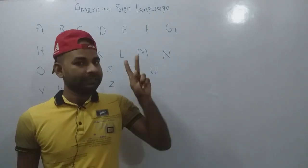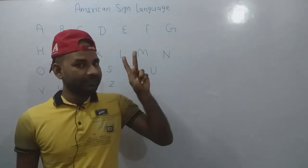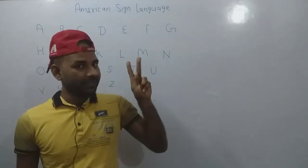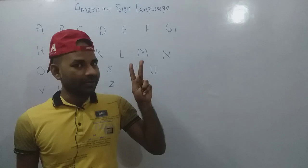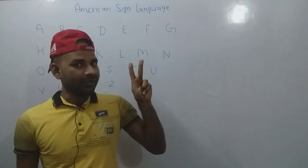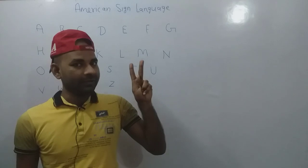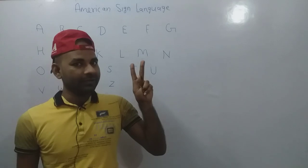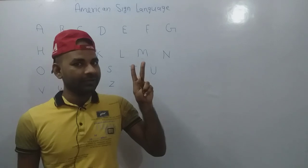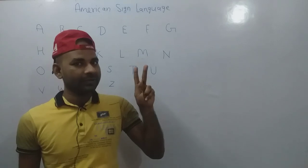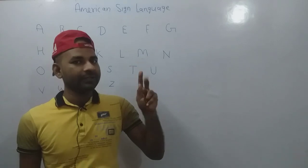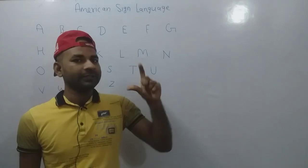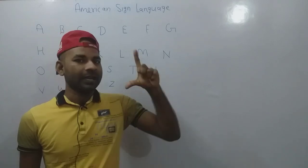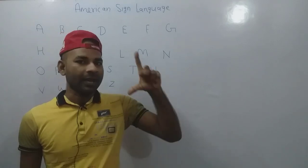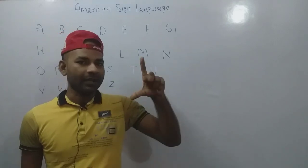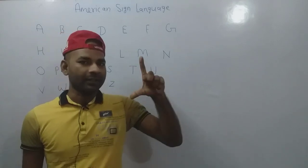K L